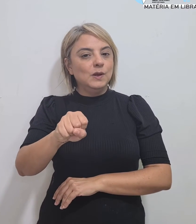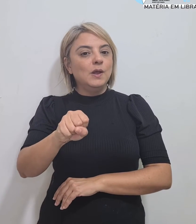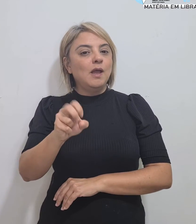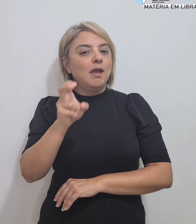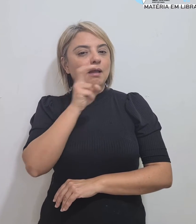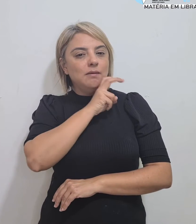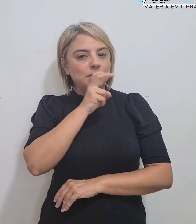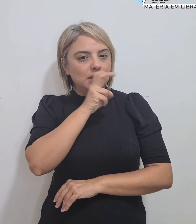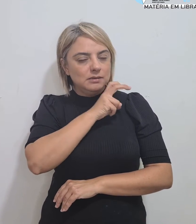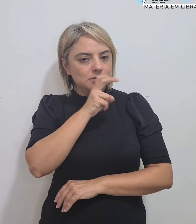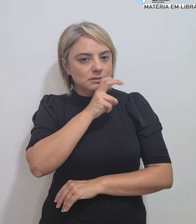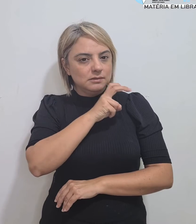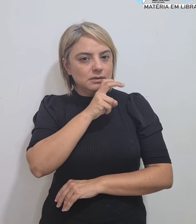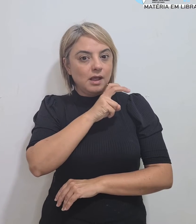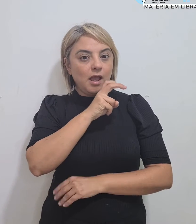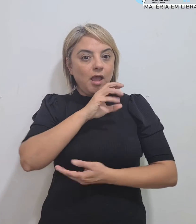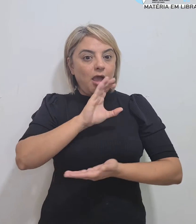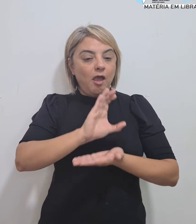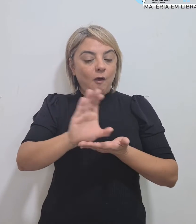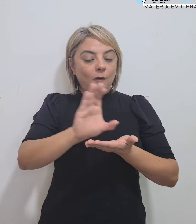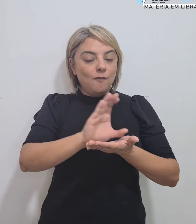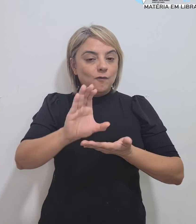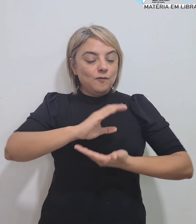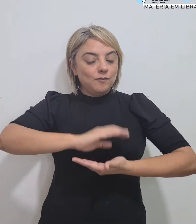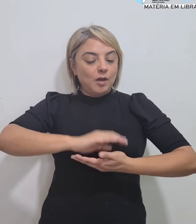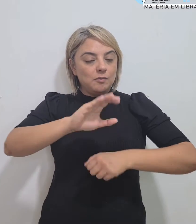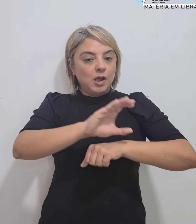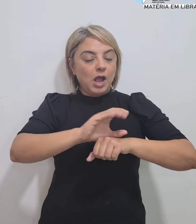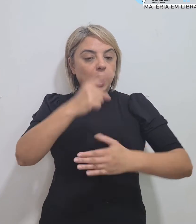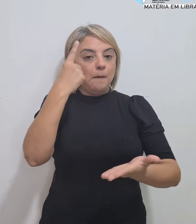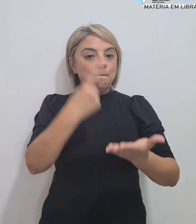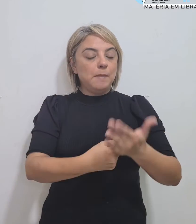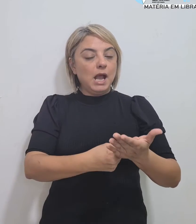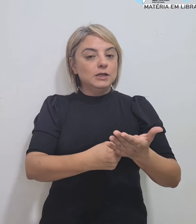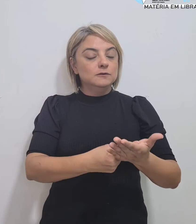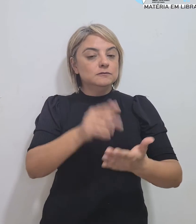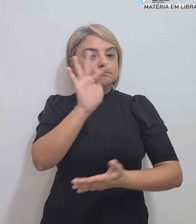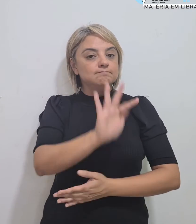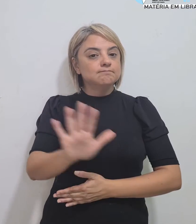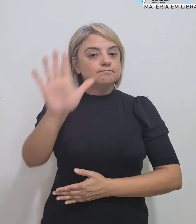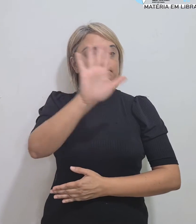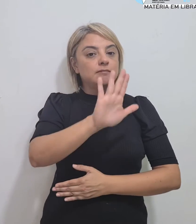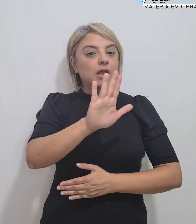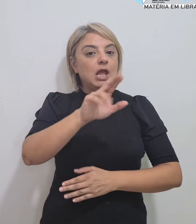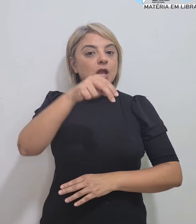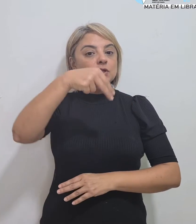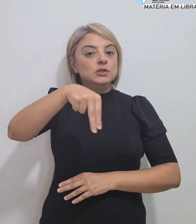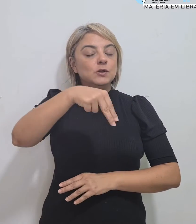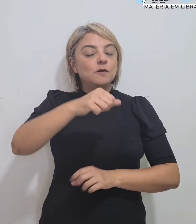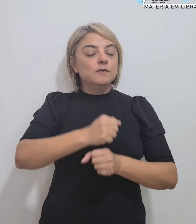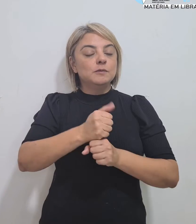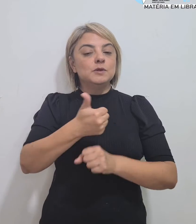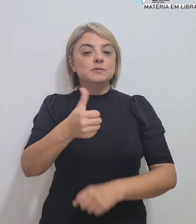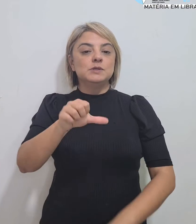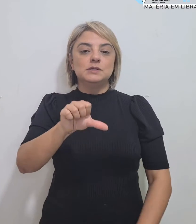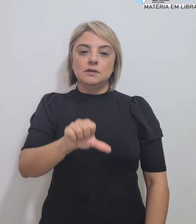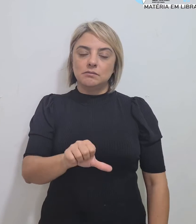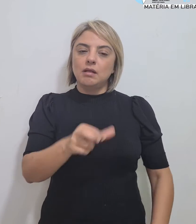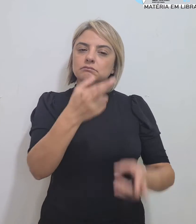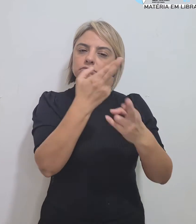Emergencial, Fundos Constitucionais e Pacto Federativo, de novembro de 2019, da